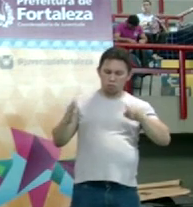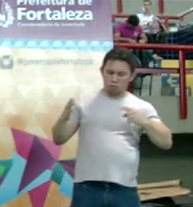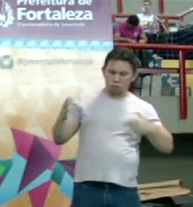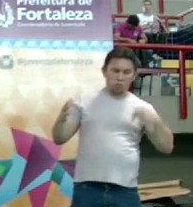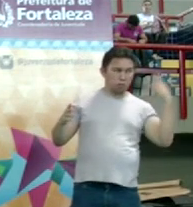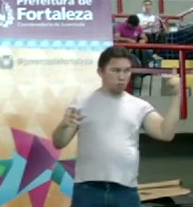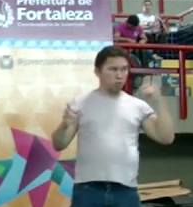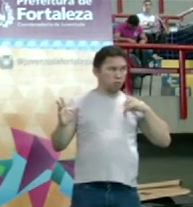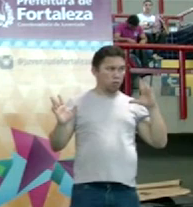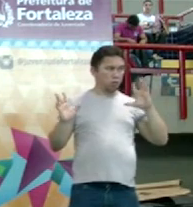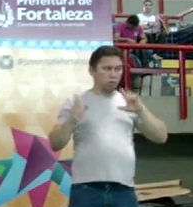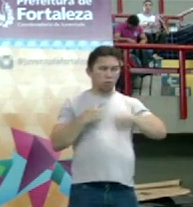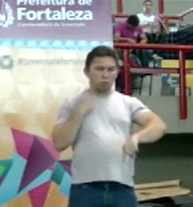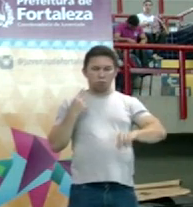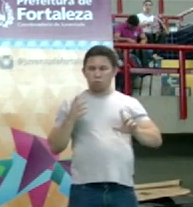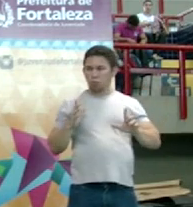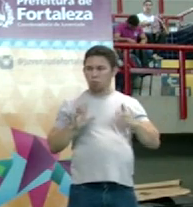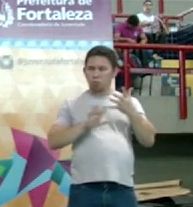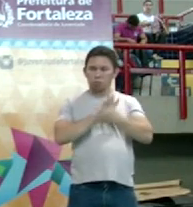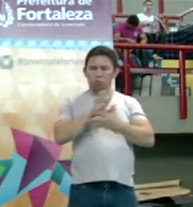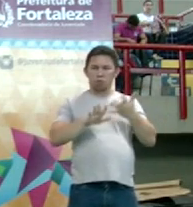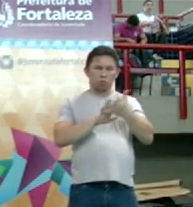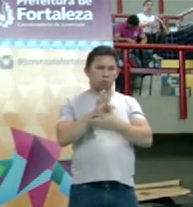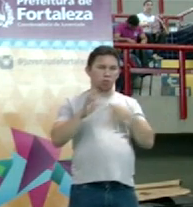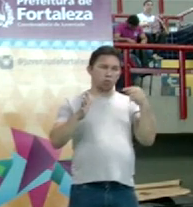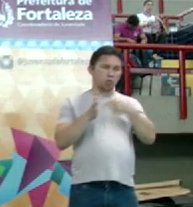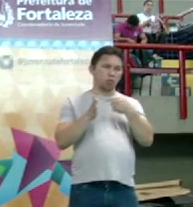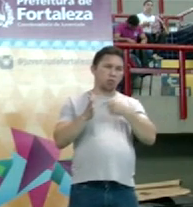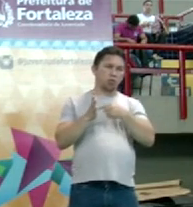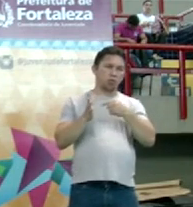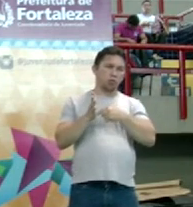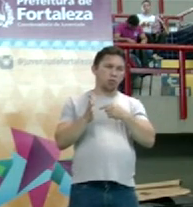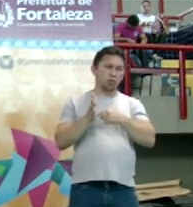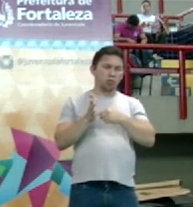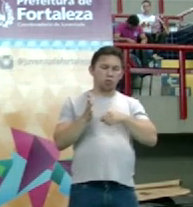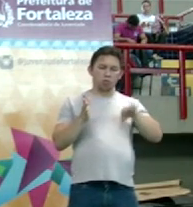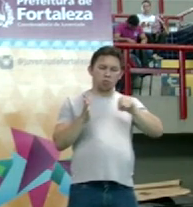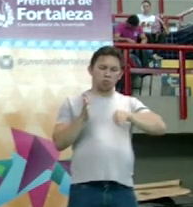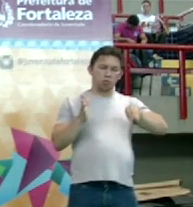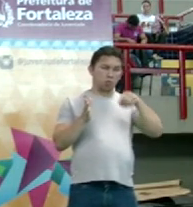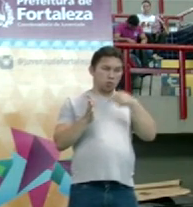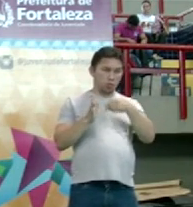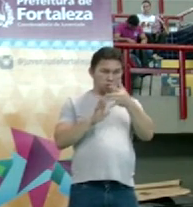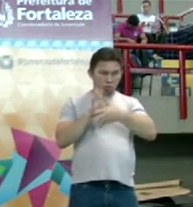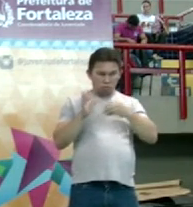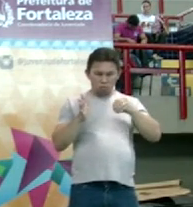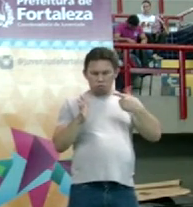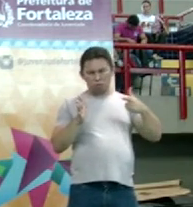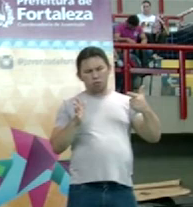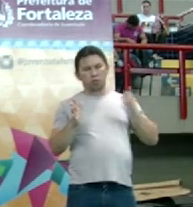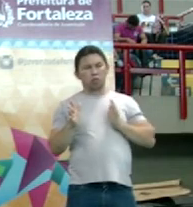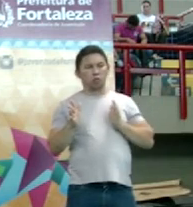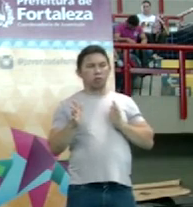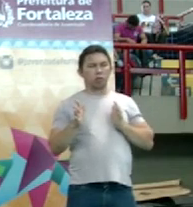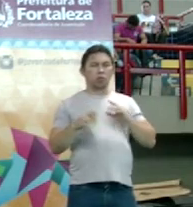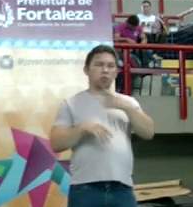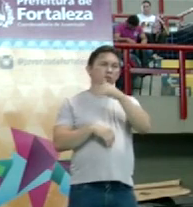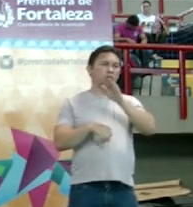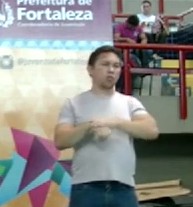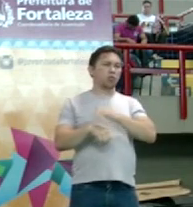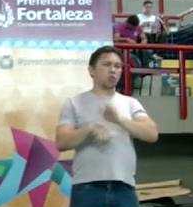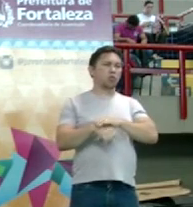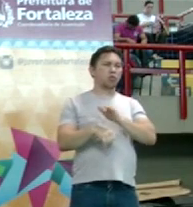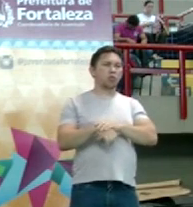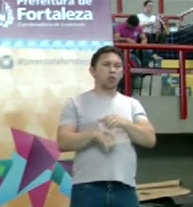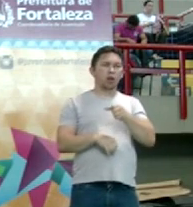gente. O texto não fala, não tem voz. Nessa maneira como foi proposto. O sotaque é esse que vocês